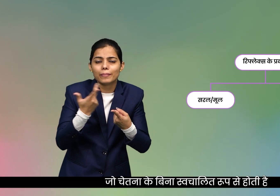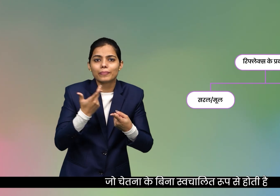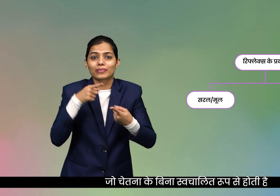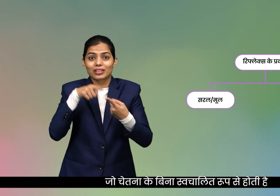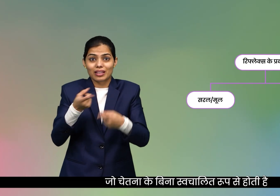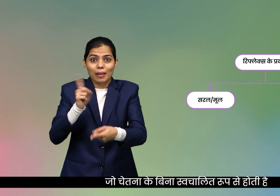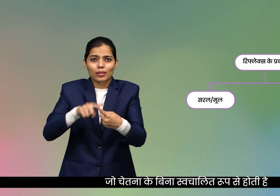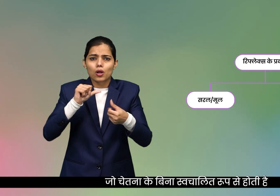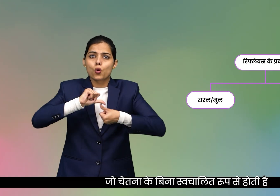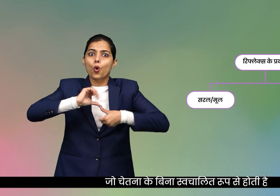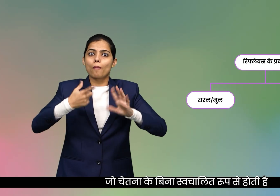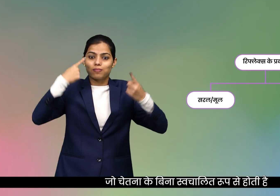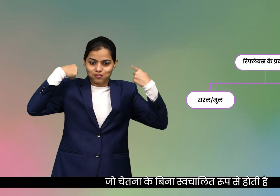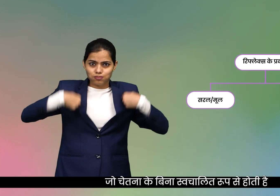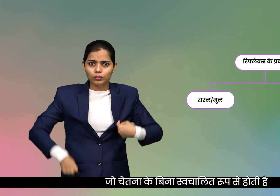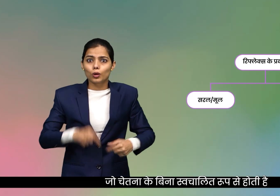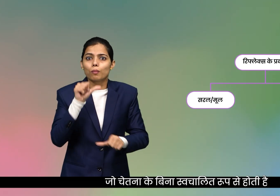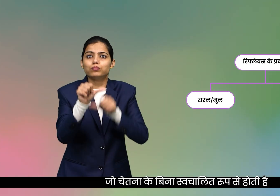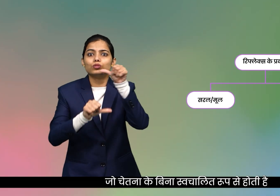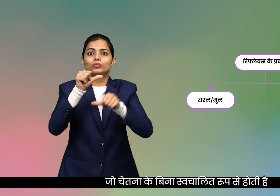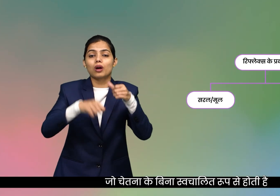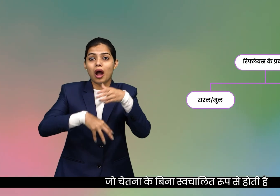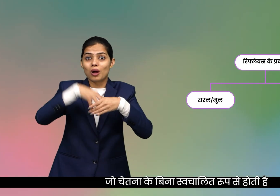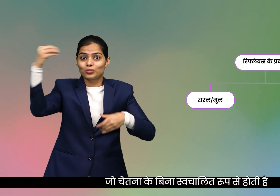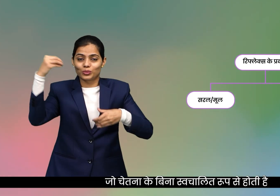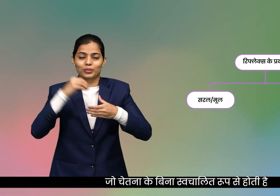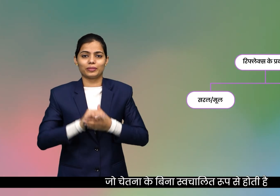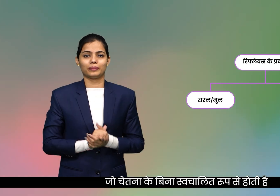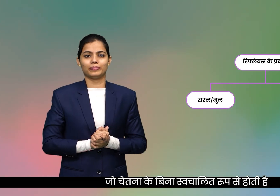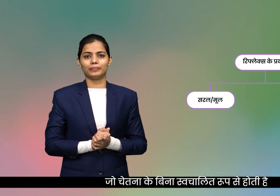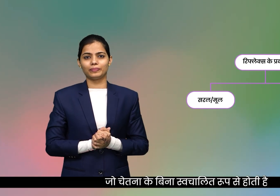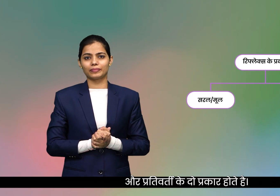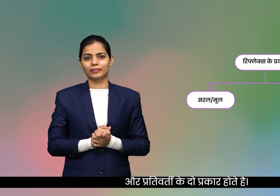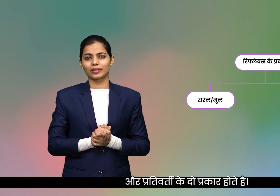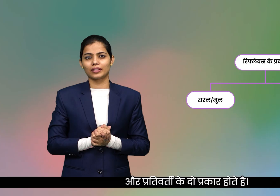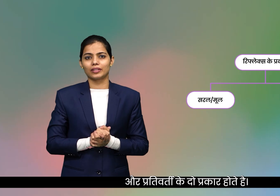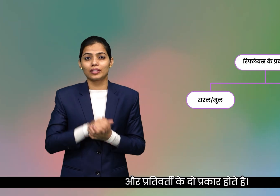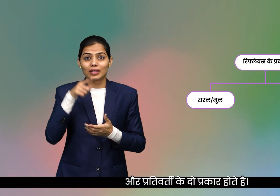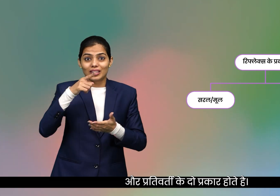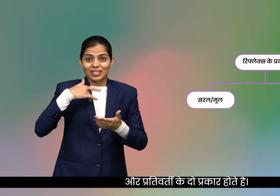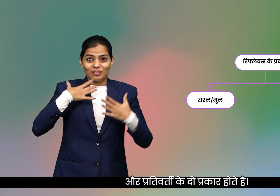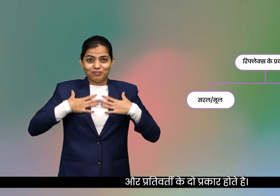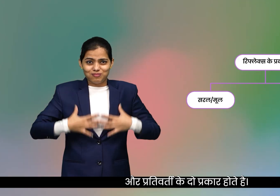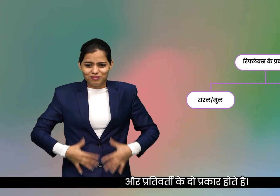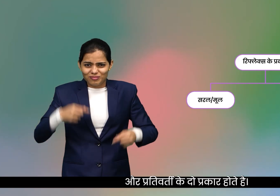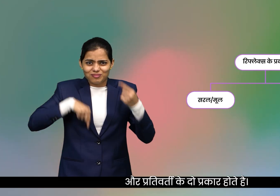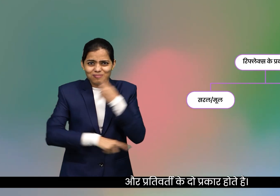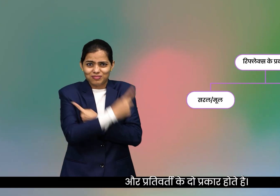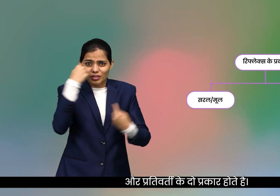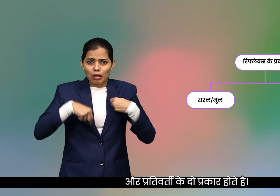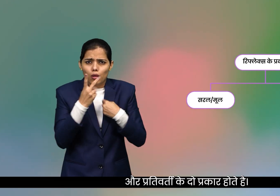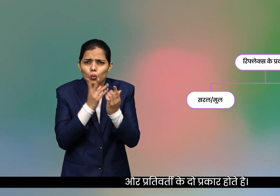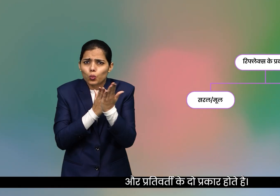जो चेतना के बिना स्वचालित रूप से होती है और प्रतिवर्ती के